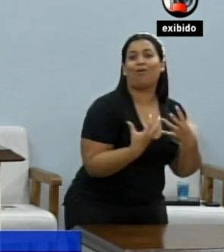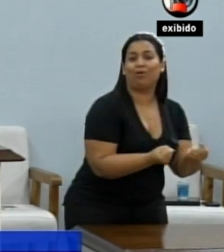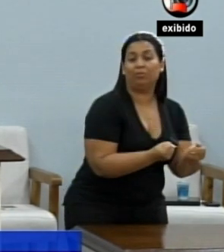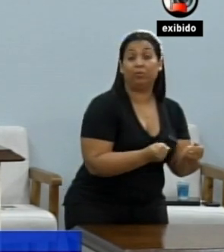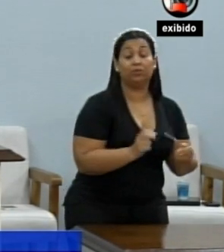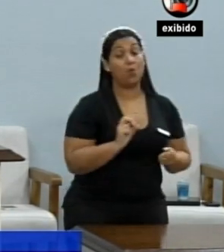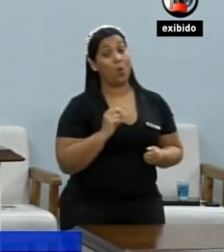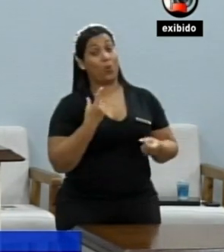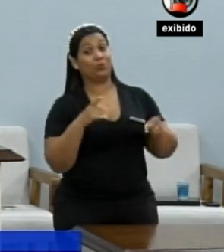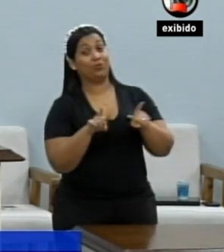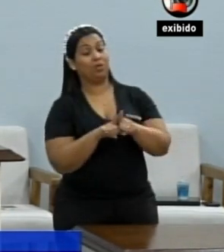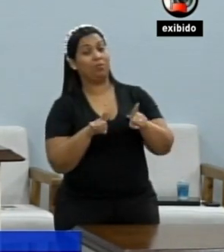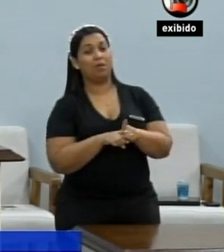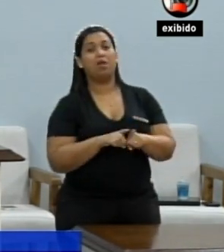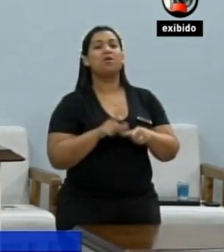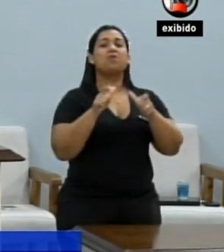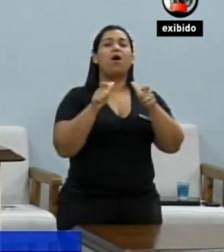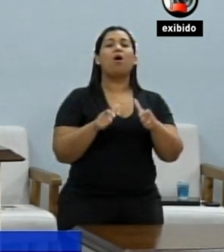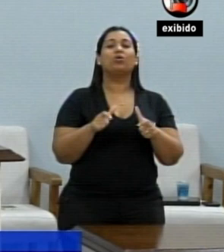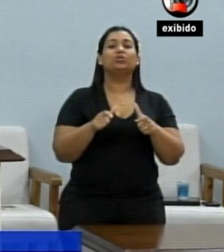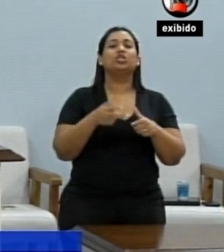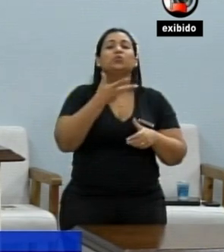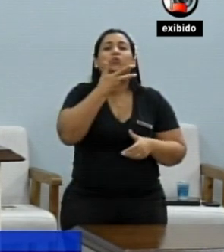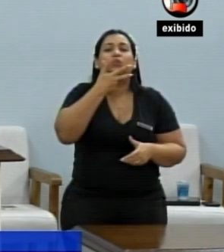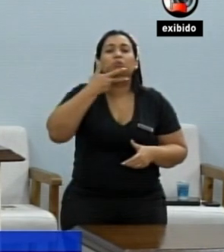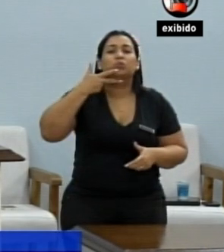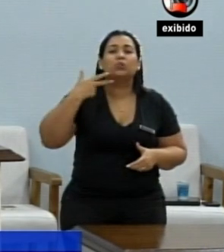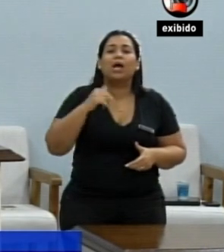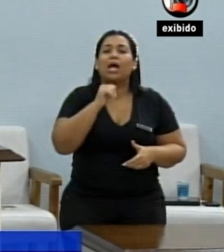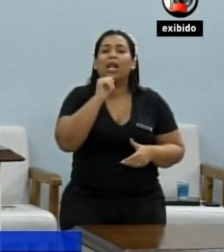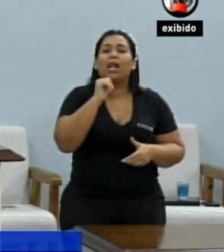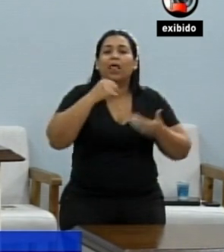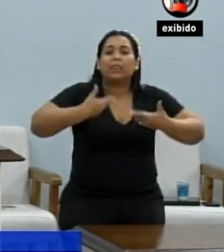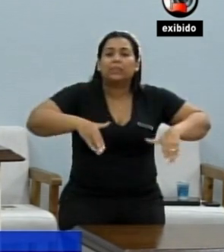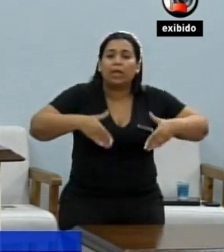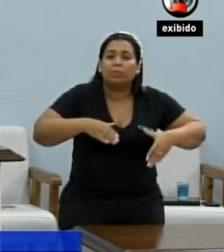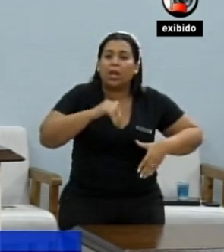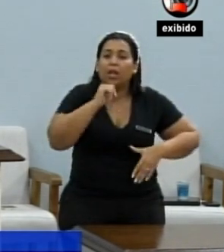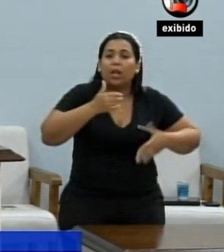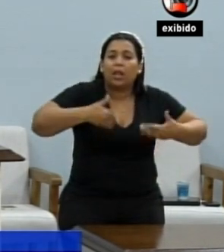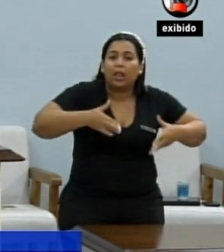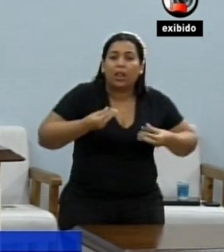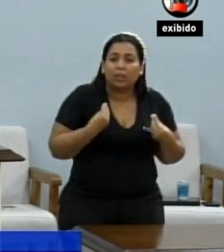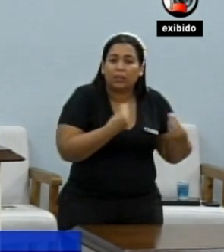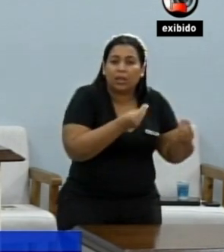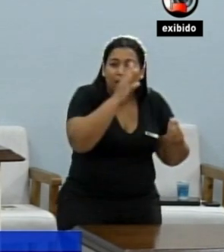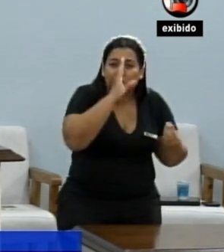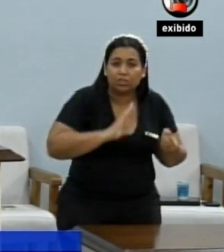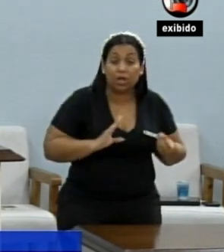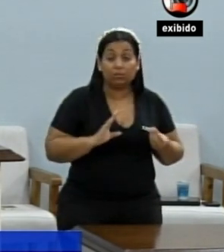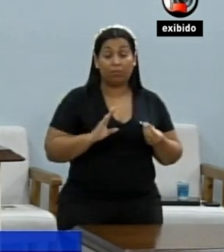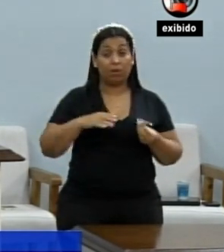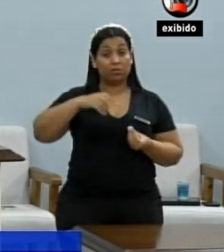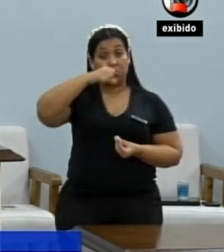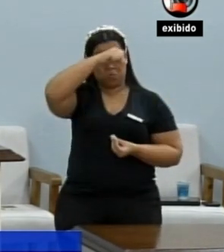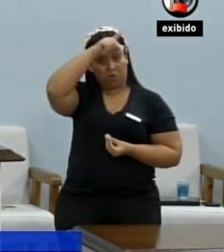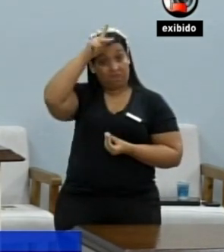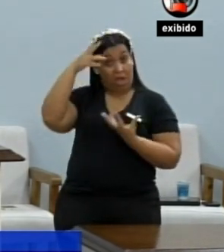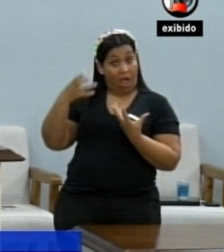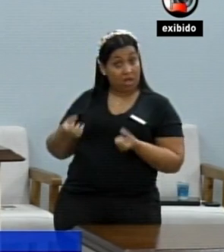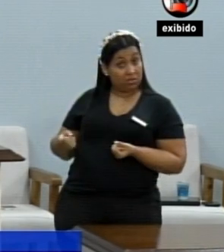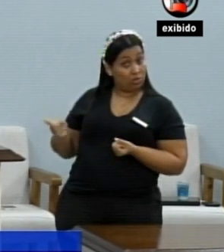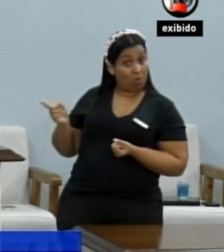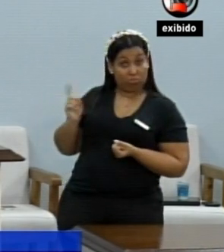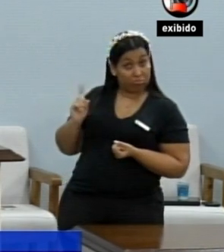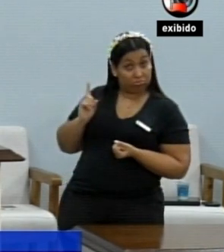Ou ainda vetam a distribuição de absorventes para as pessoas de baixa renda, como fez, infelizmente, o prefeito de nossa cidade e